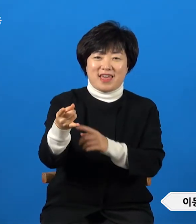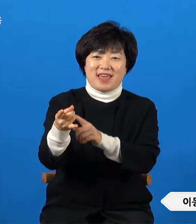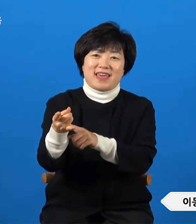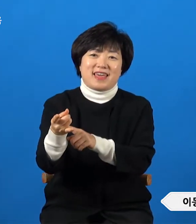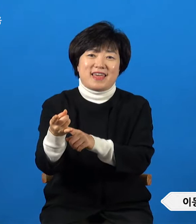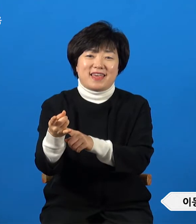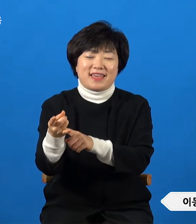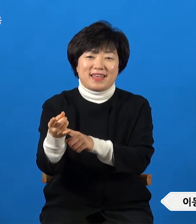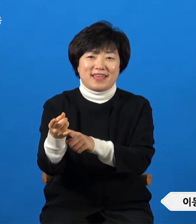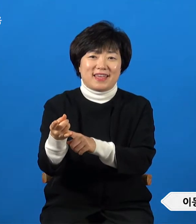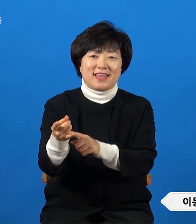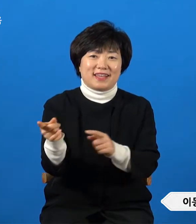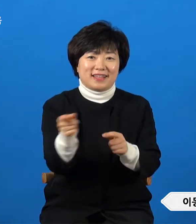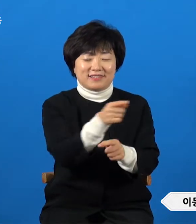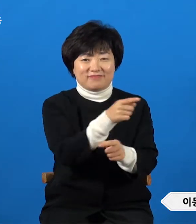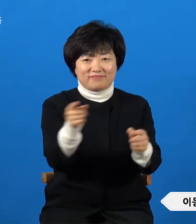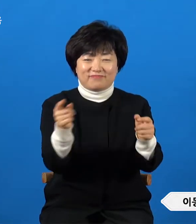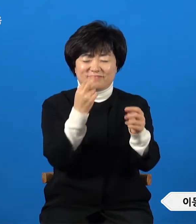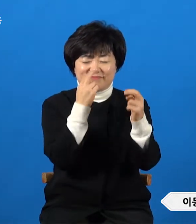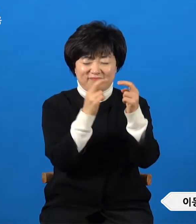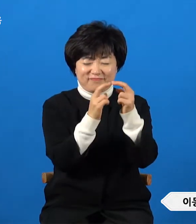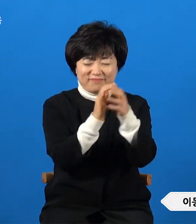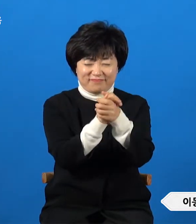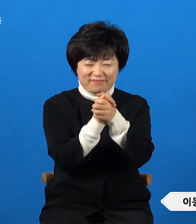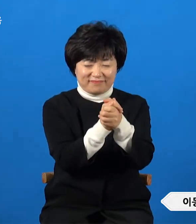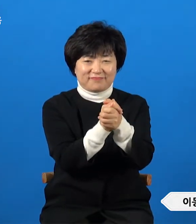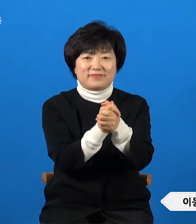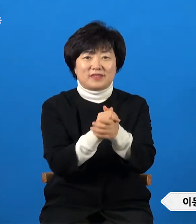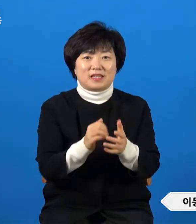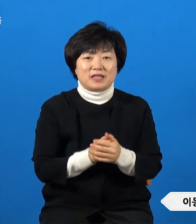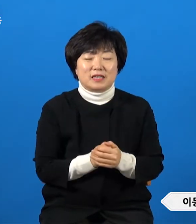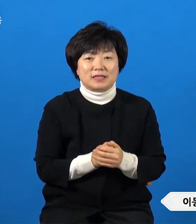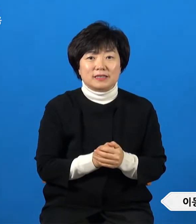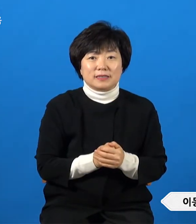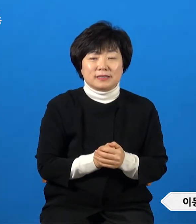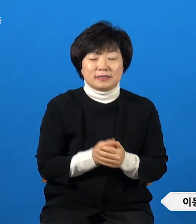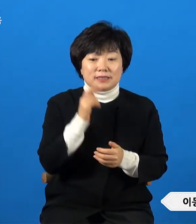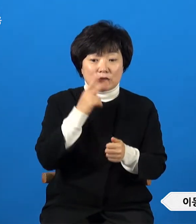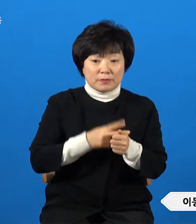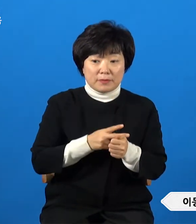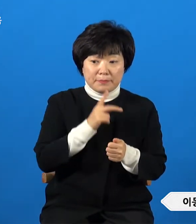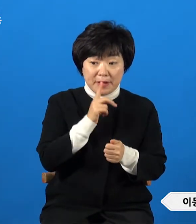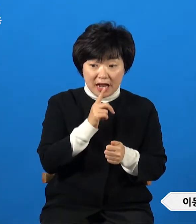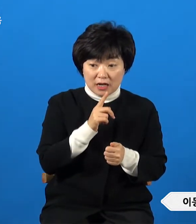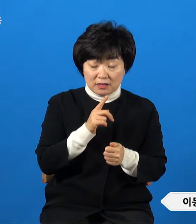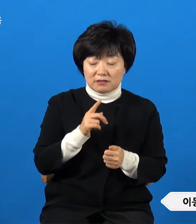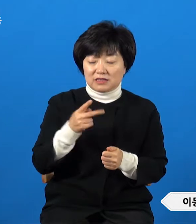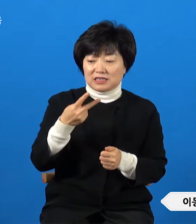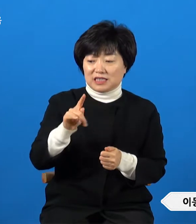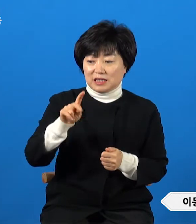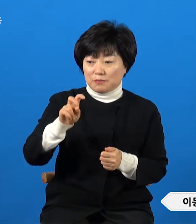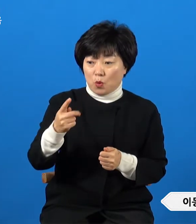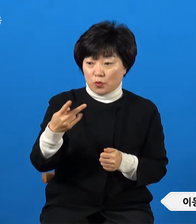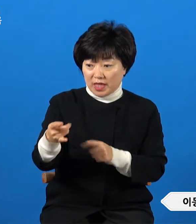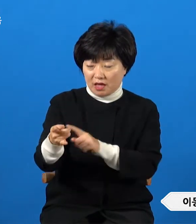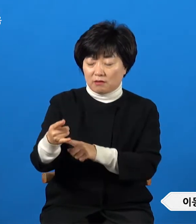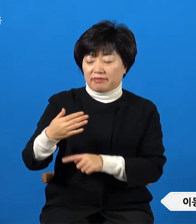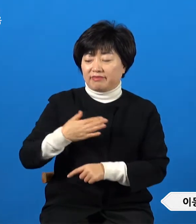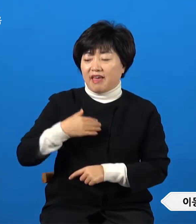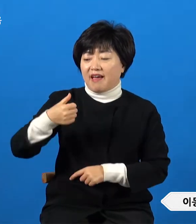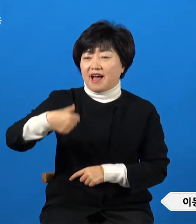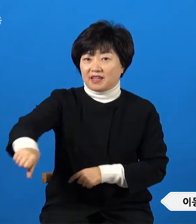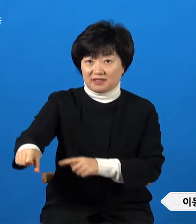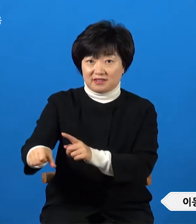디모데. 바울은 디모데를 일컬을 때마다 성경에서 이렇게 말합니다. 내 아들,